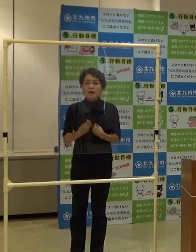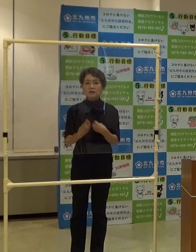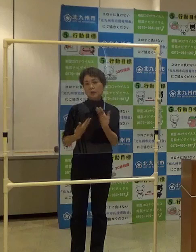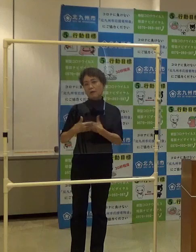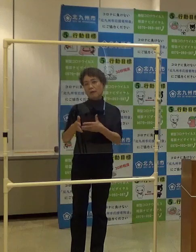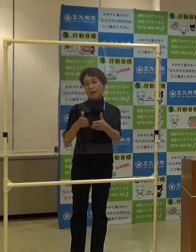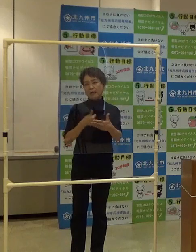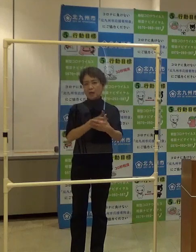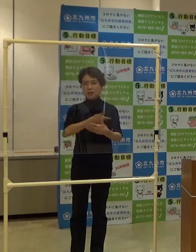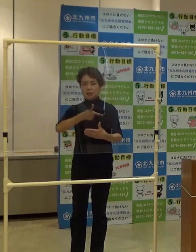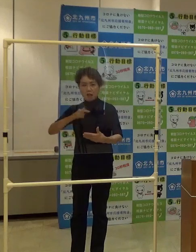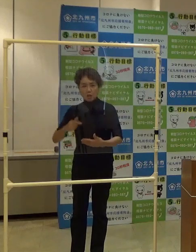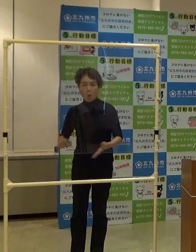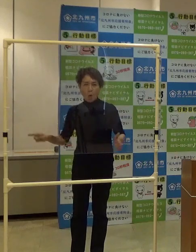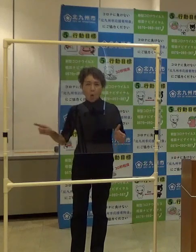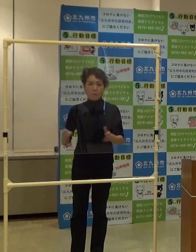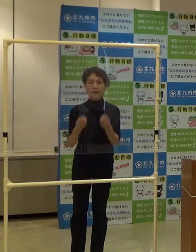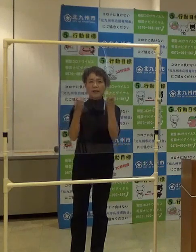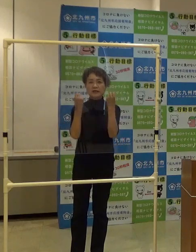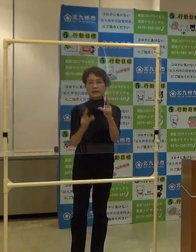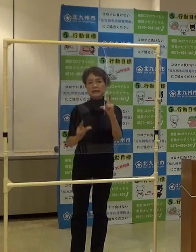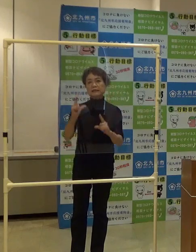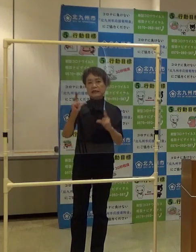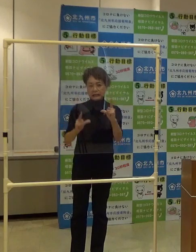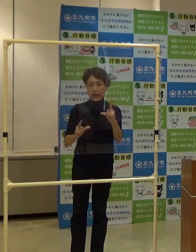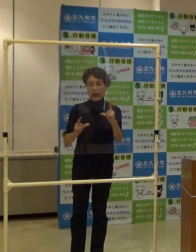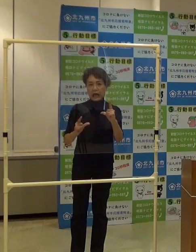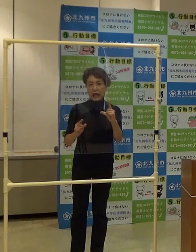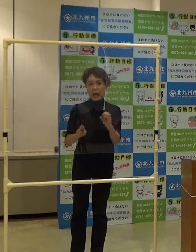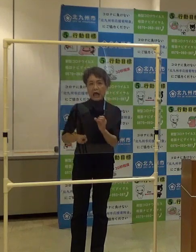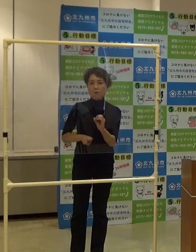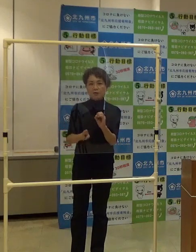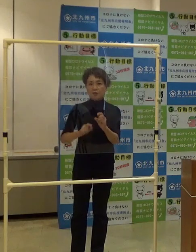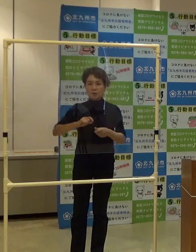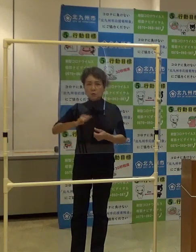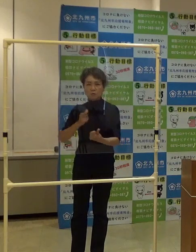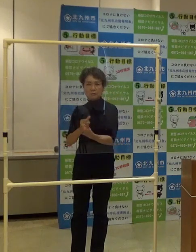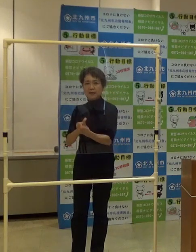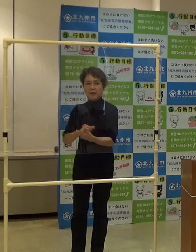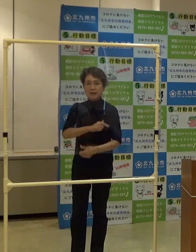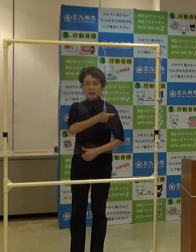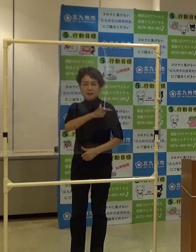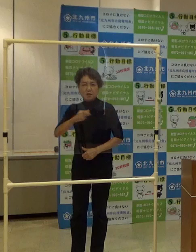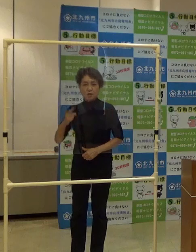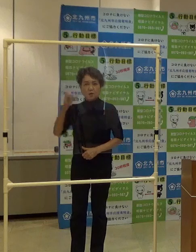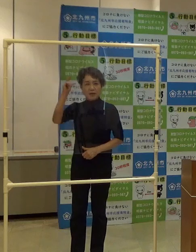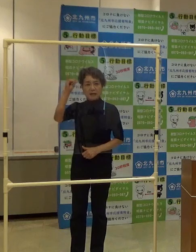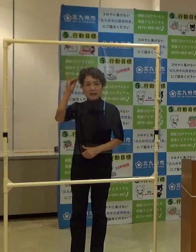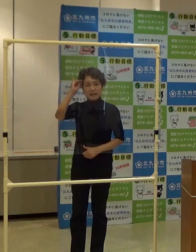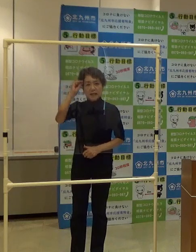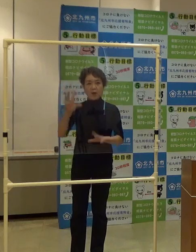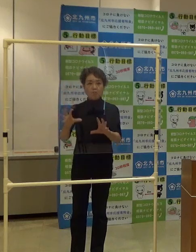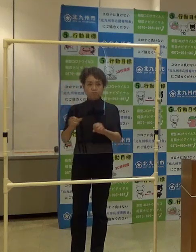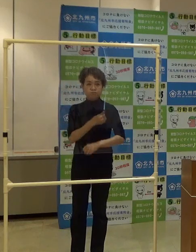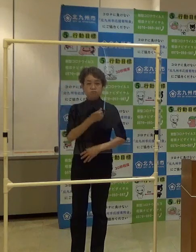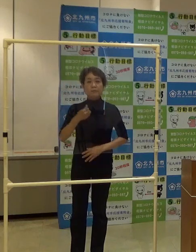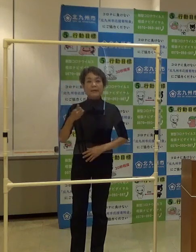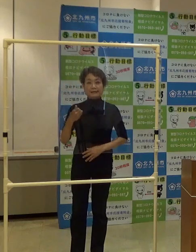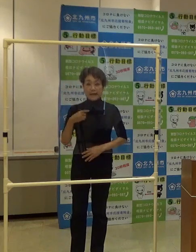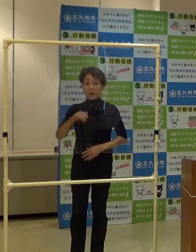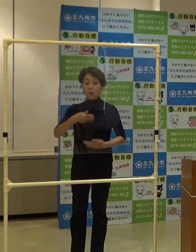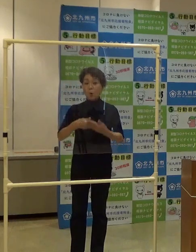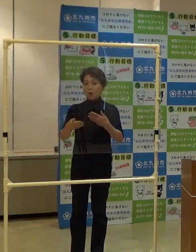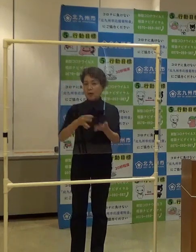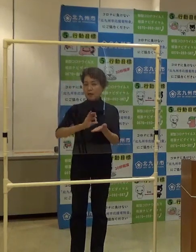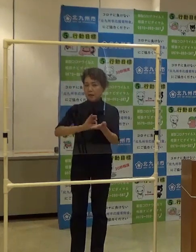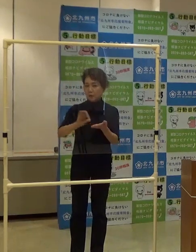ど、これまで新型コロナウイルスとの戦いで多くの知見を得ました。この経験を生かしま